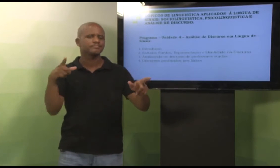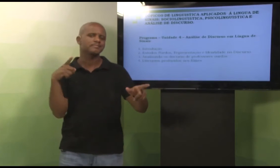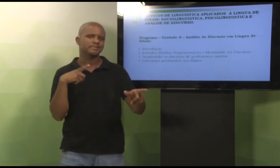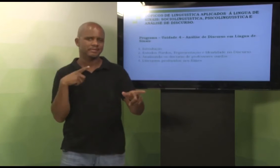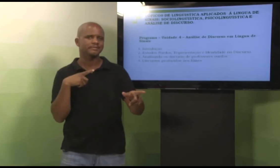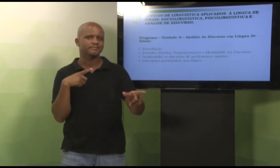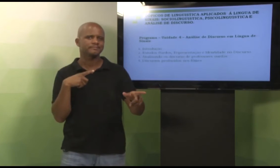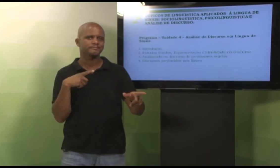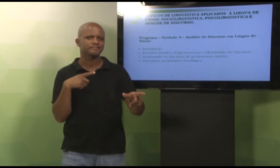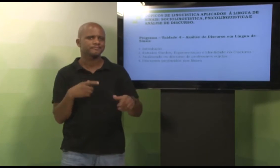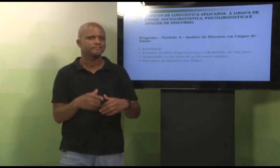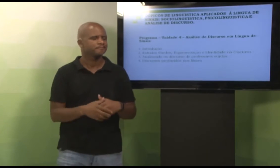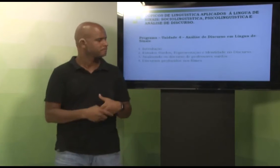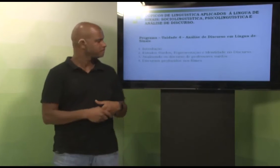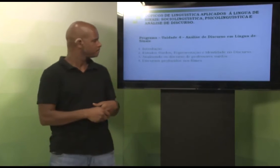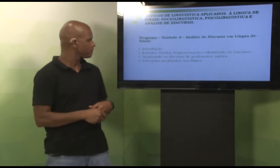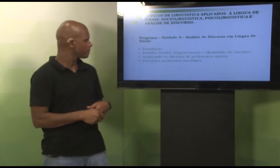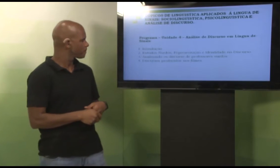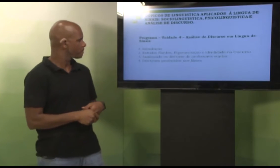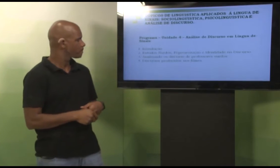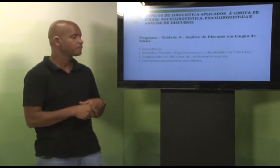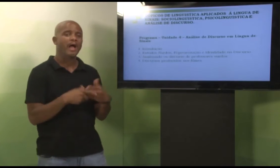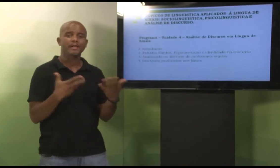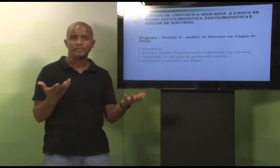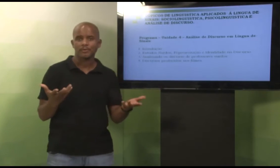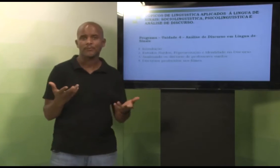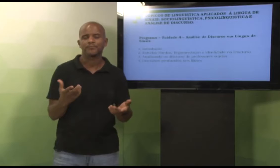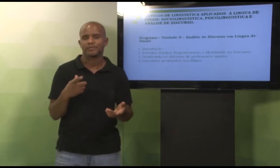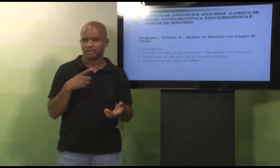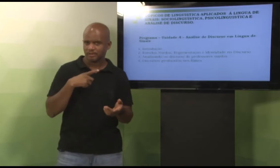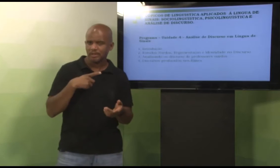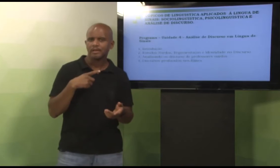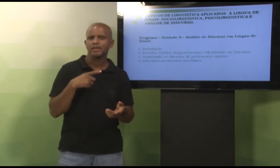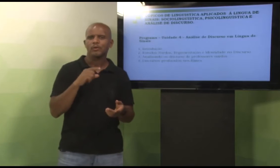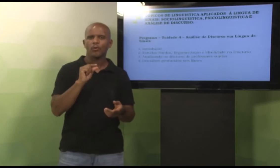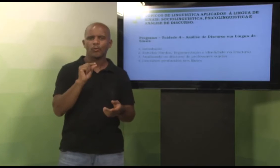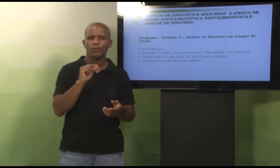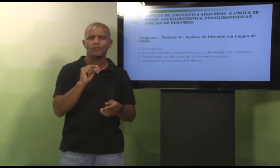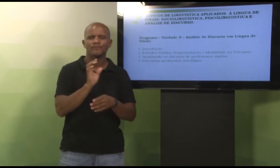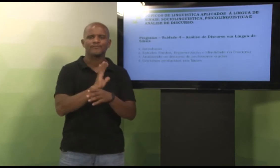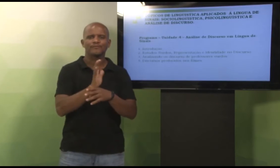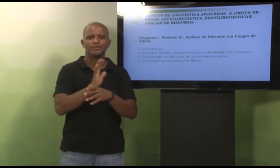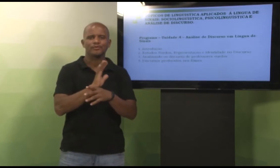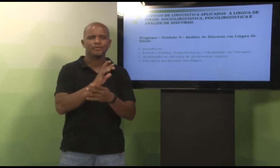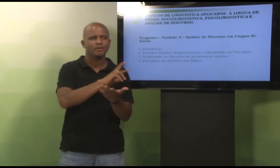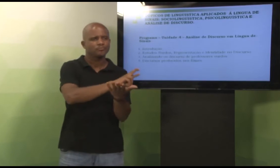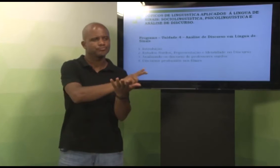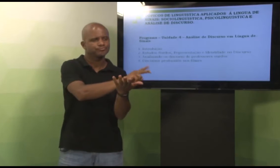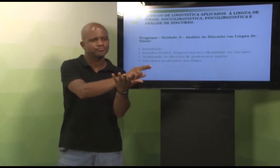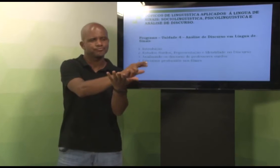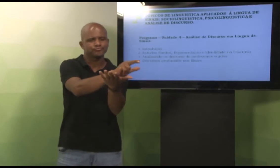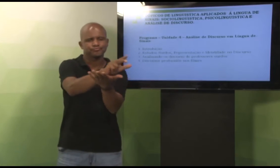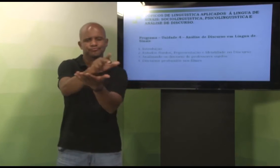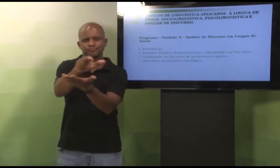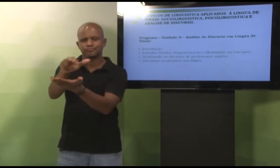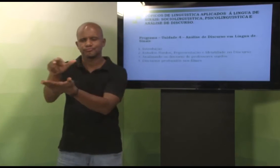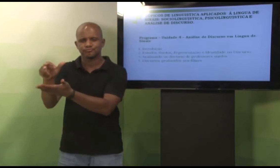análise e perceber a diferença entre esses discursos. E também vamos ver